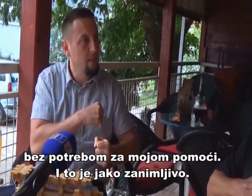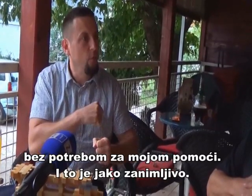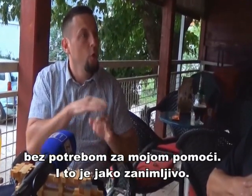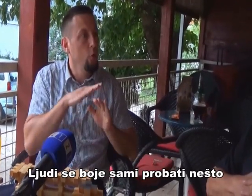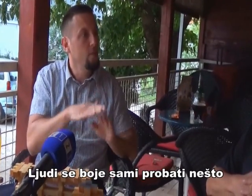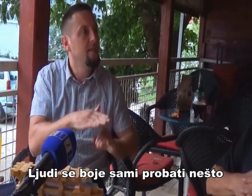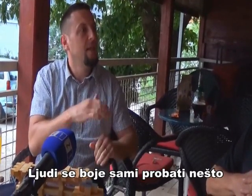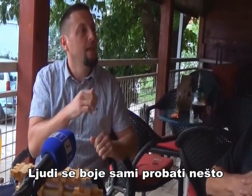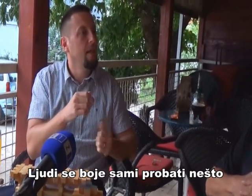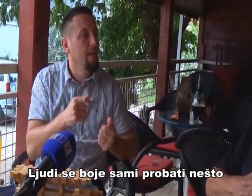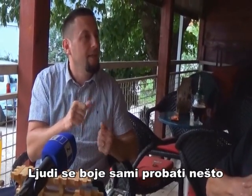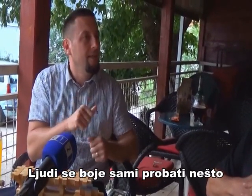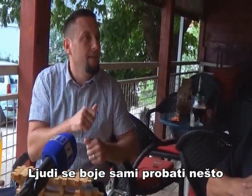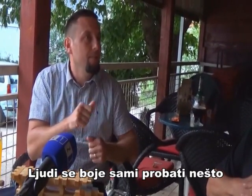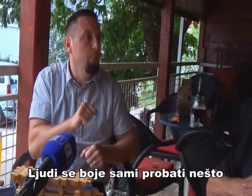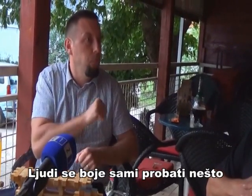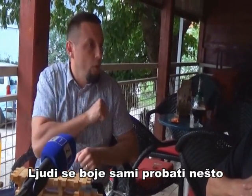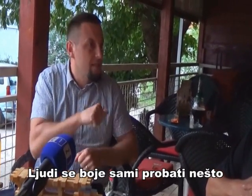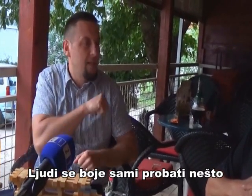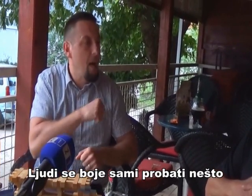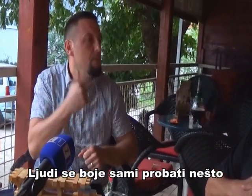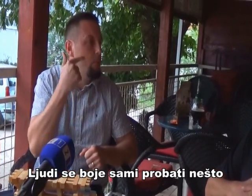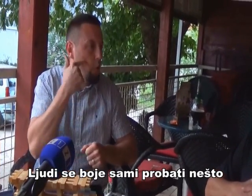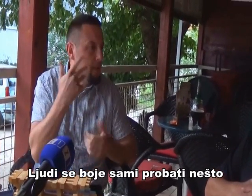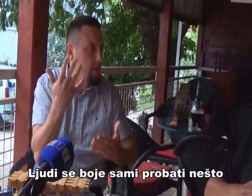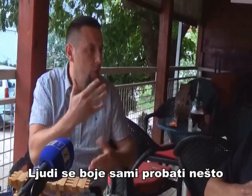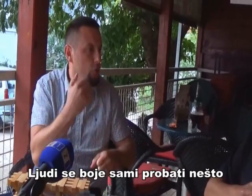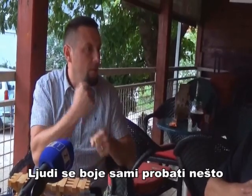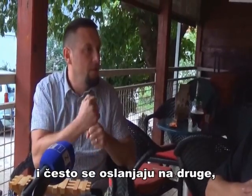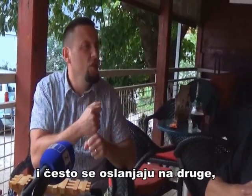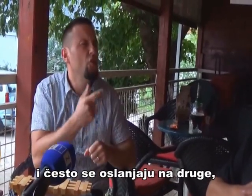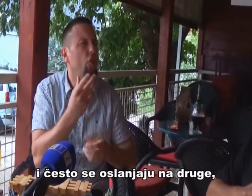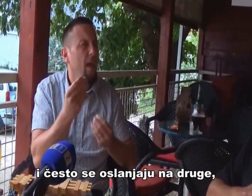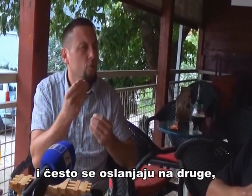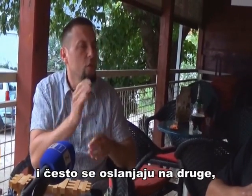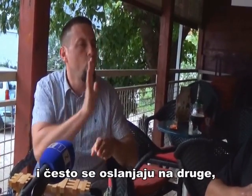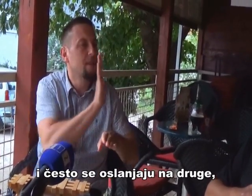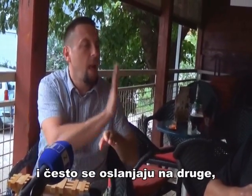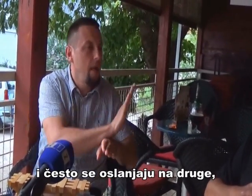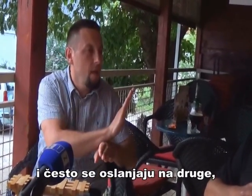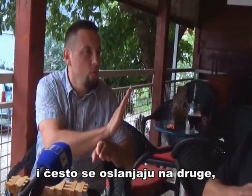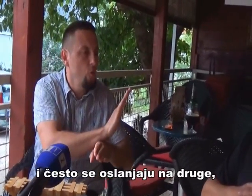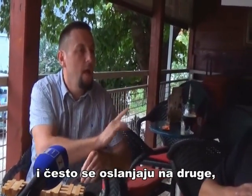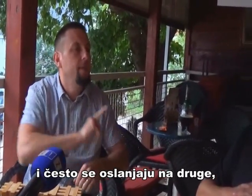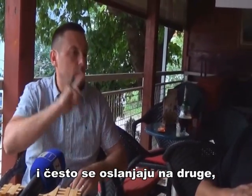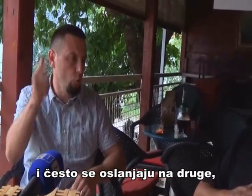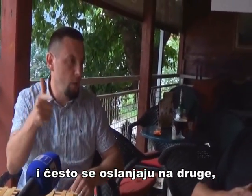zanimljivo. Ljudi se boje sami probati nešto napraviti i često se oslanjaju na druge,